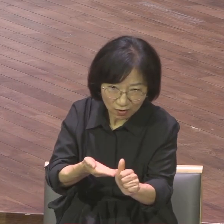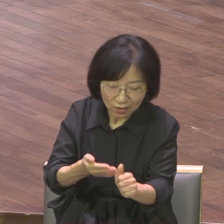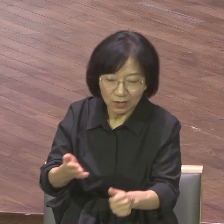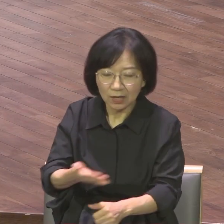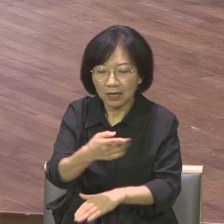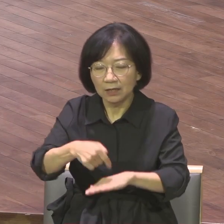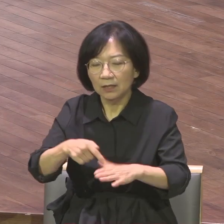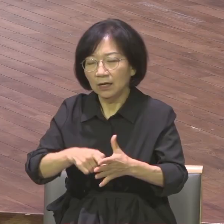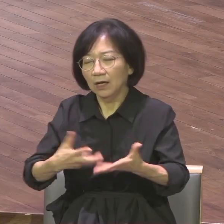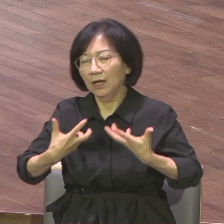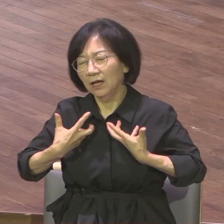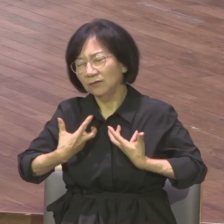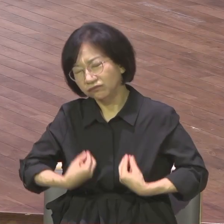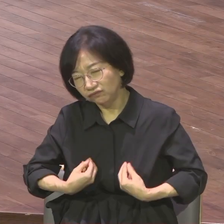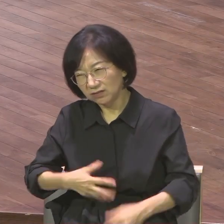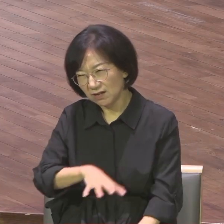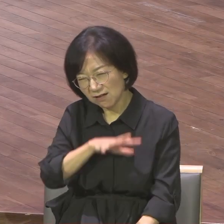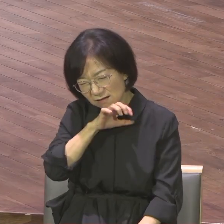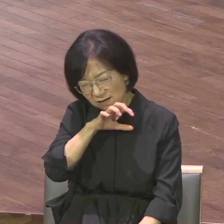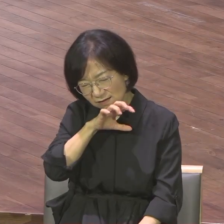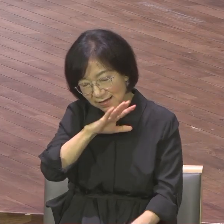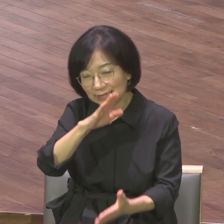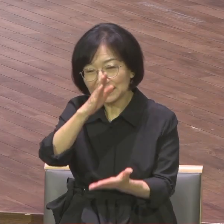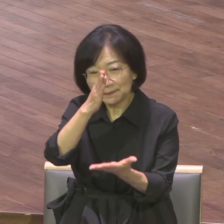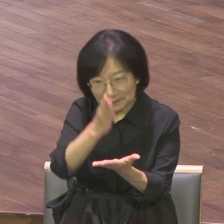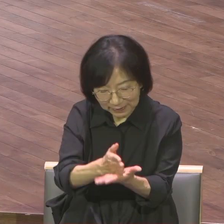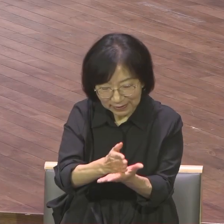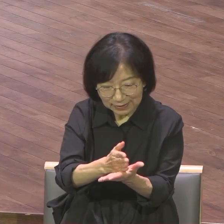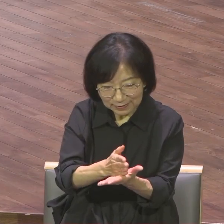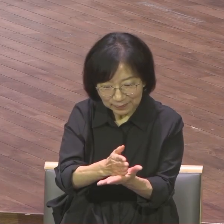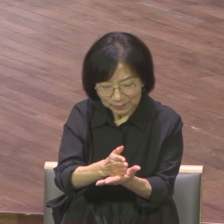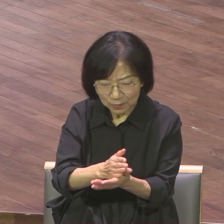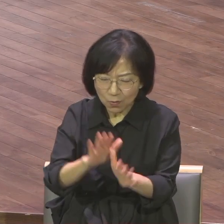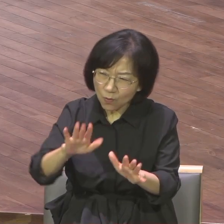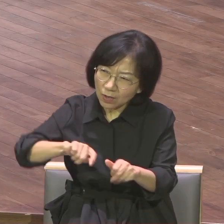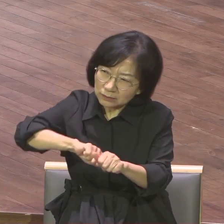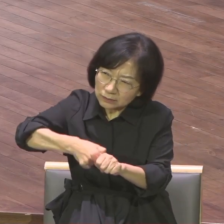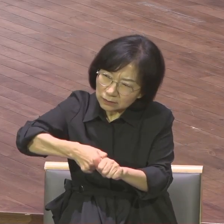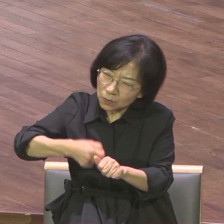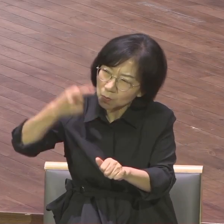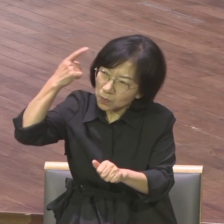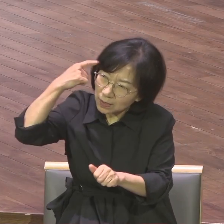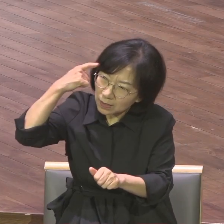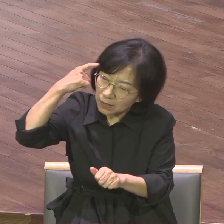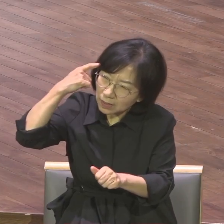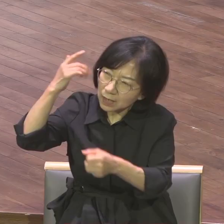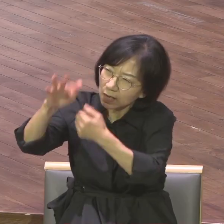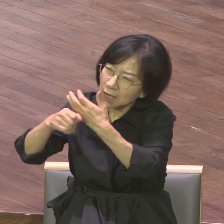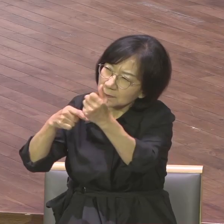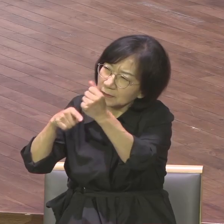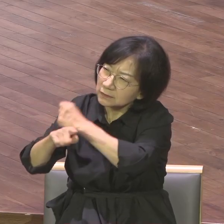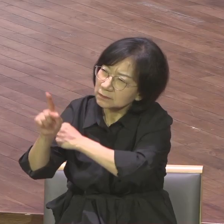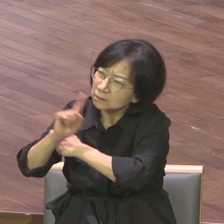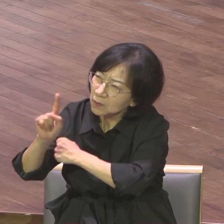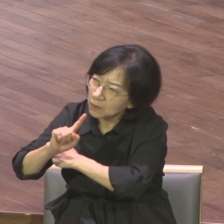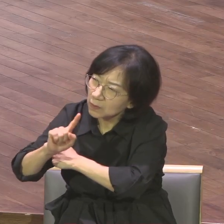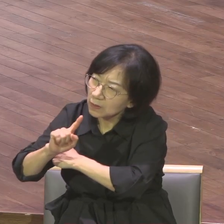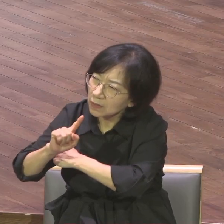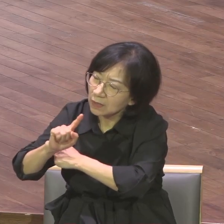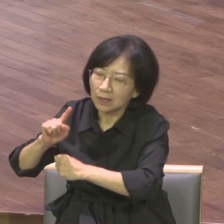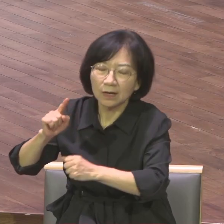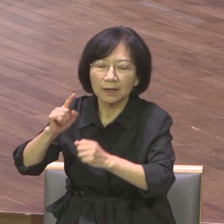낙심하지 않는 가운데서 하나님의 뜻을 발견해야 한다. 하나님의 뜻을 발견해라. 하나님의 뜻이